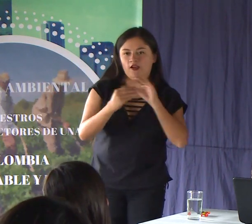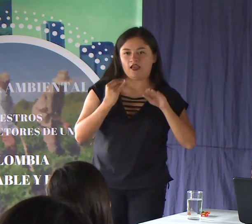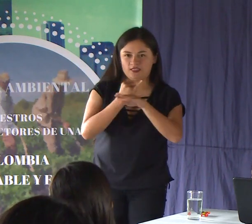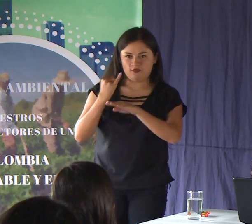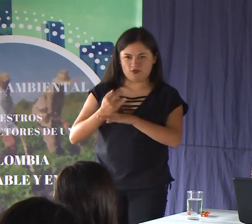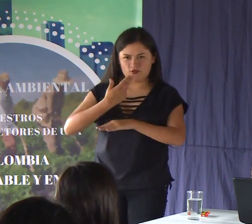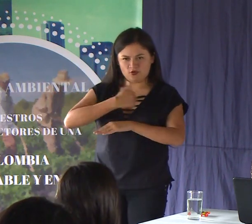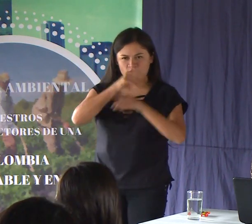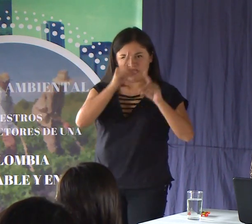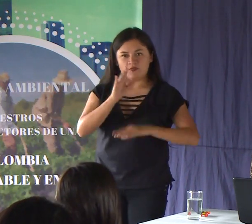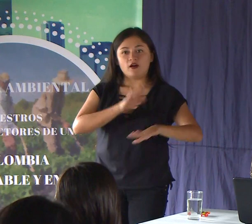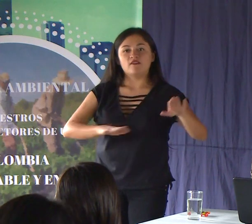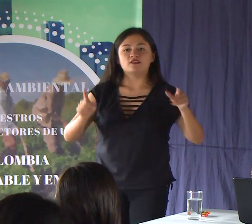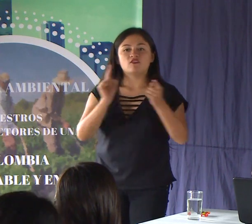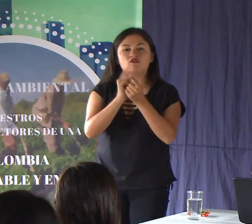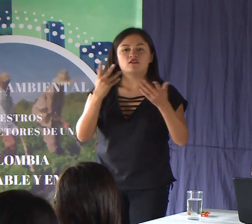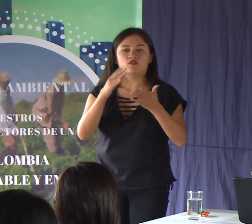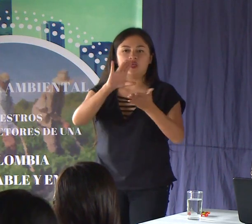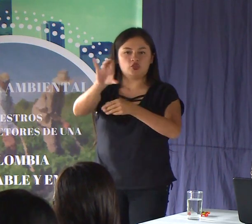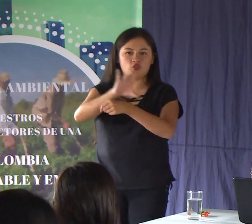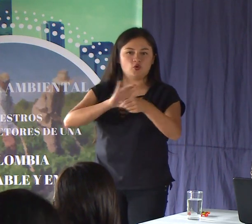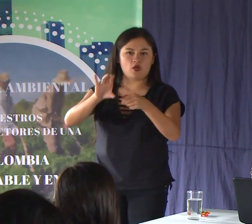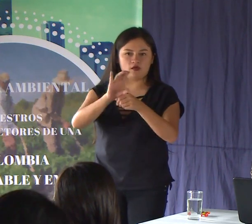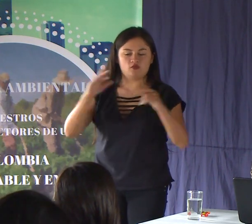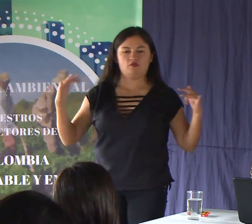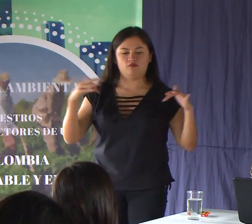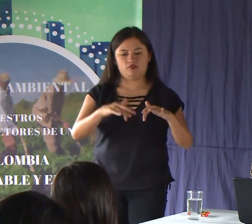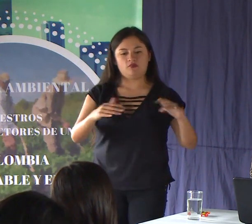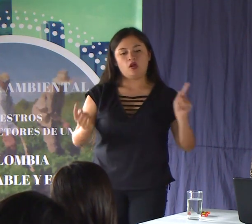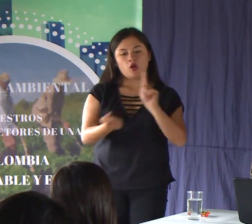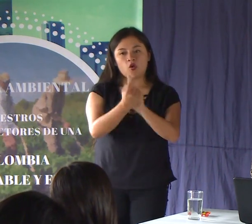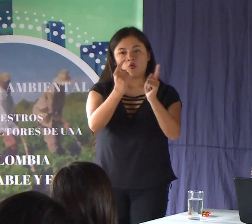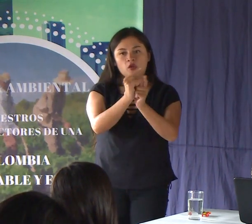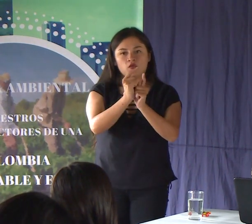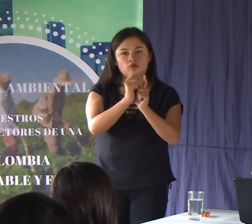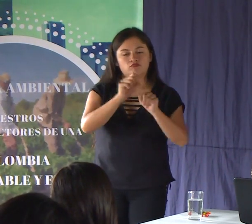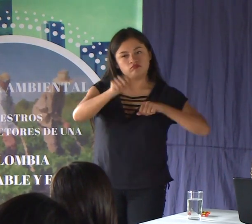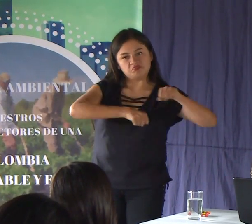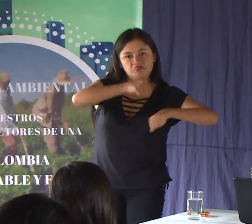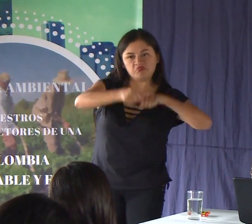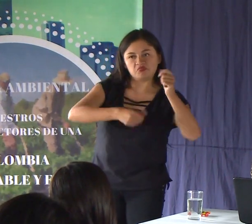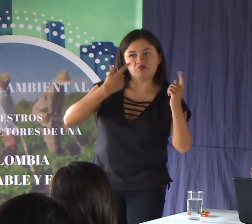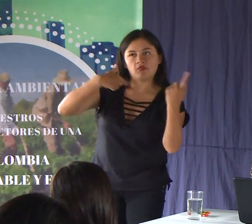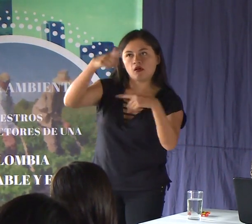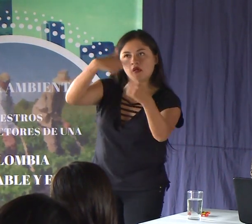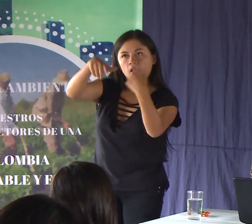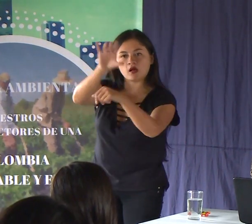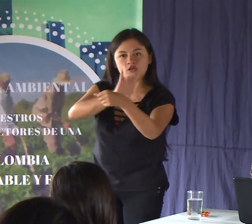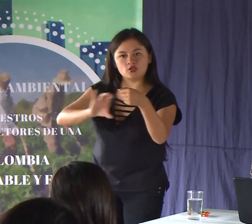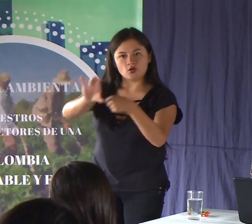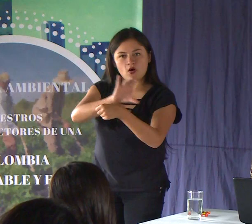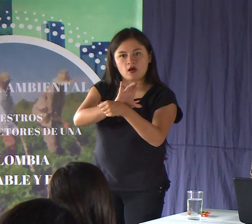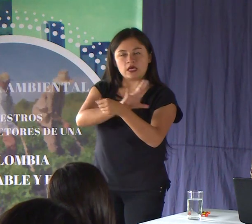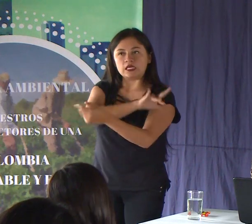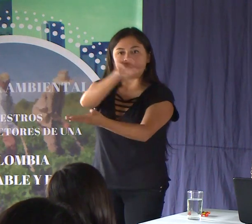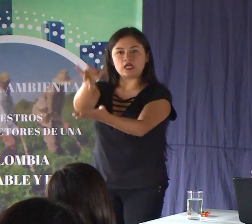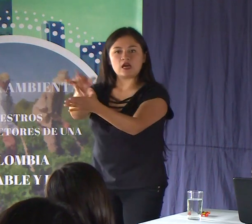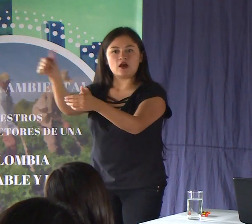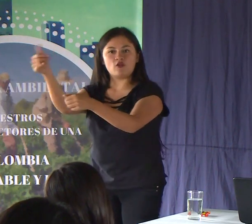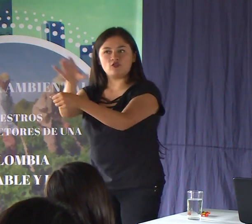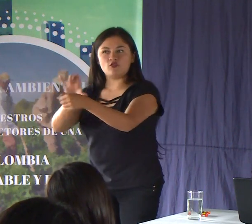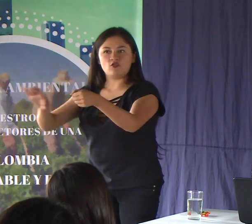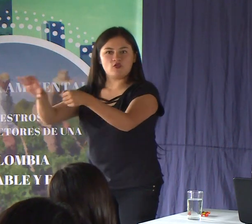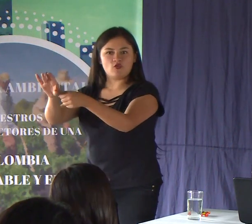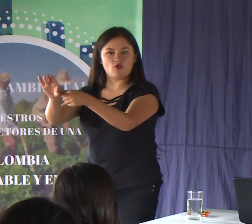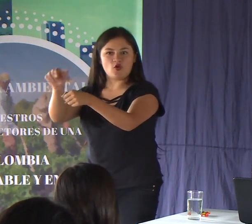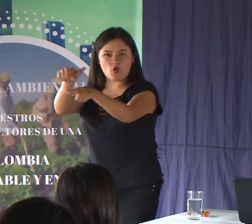encontrarnos en algunos puntos de la ciudad, recorrer a través de la bicicleta la ciudad y llegar a otros